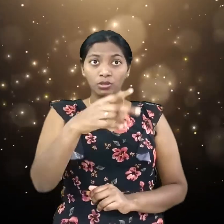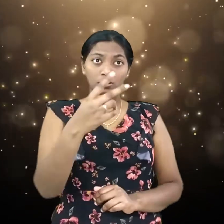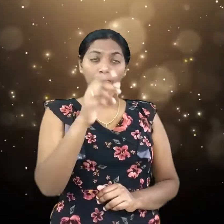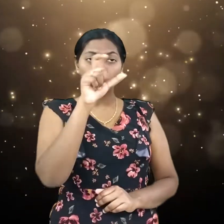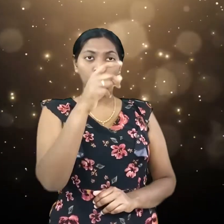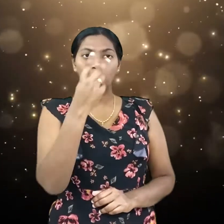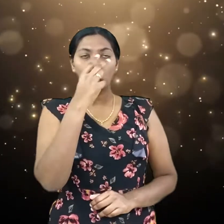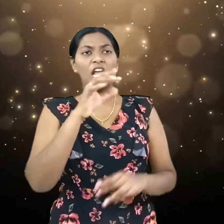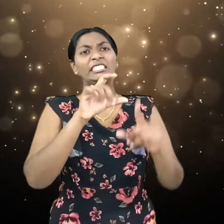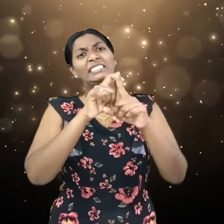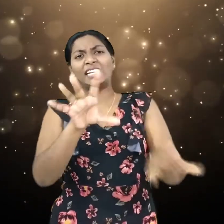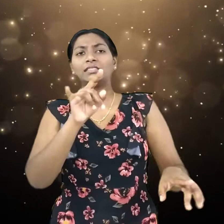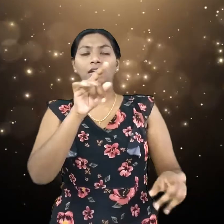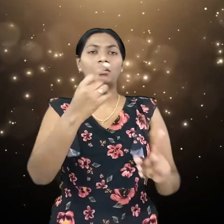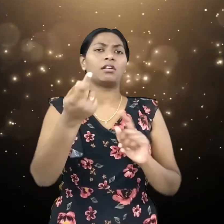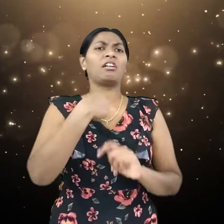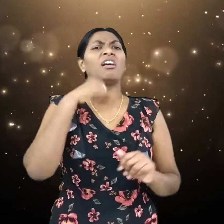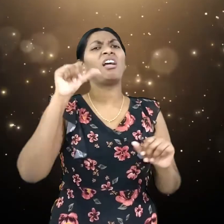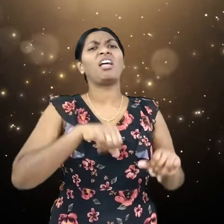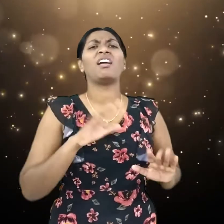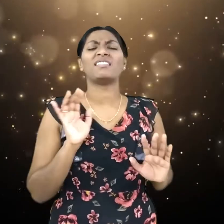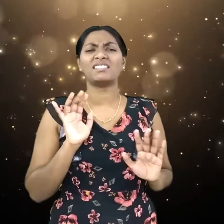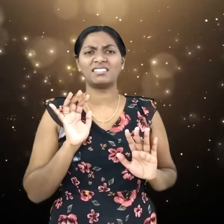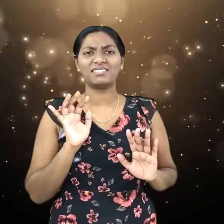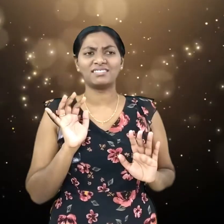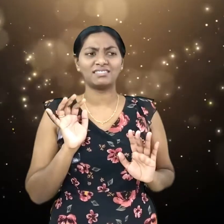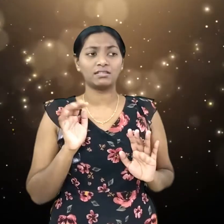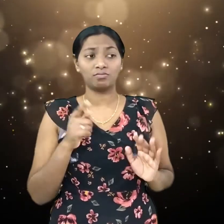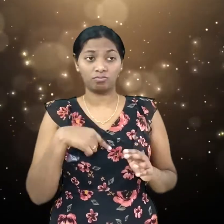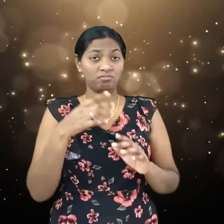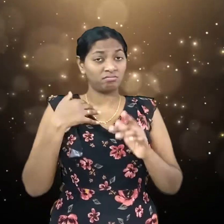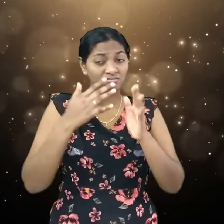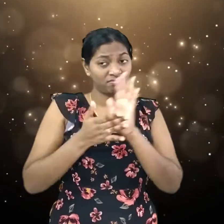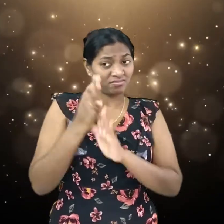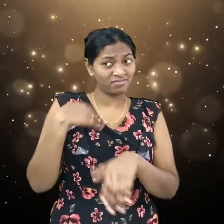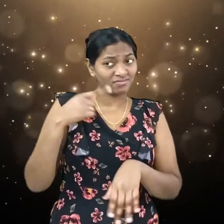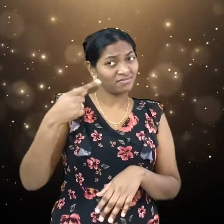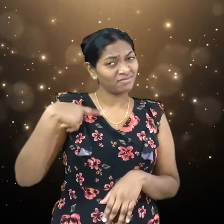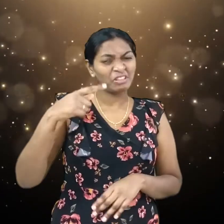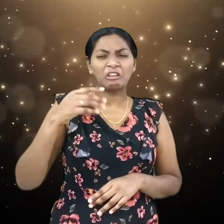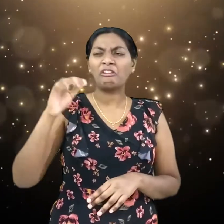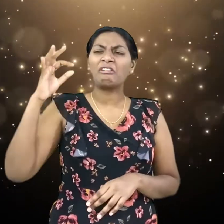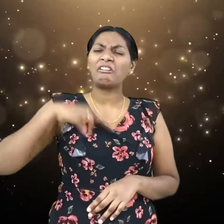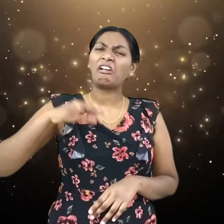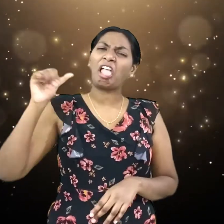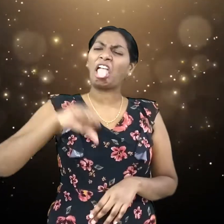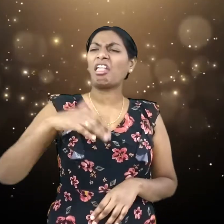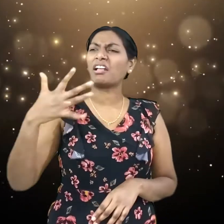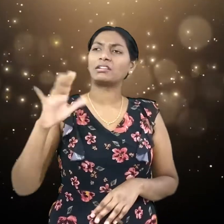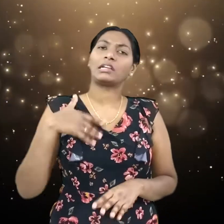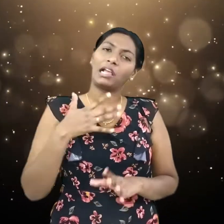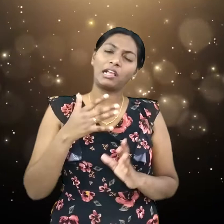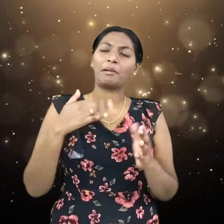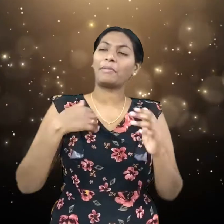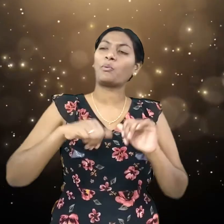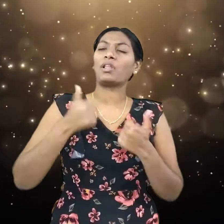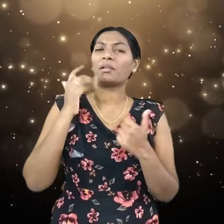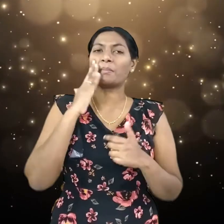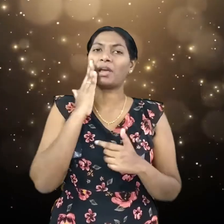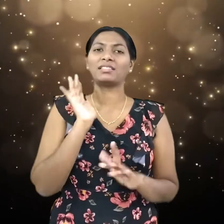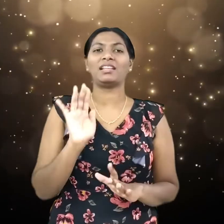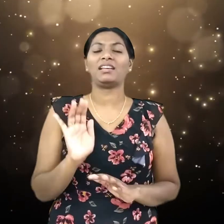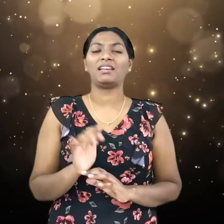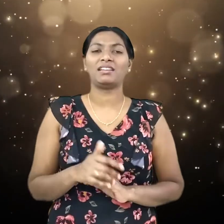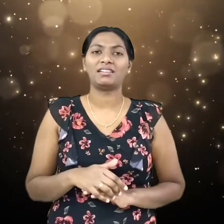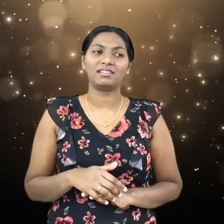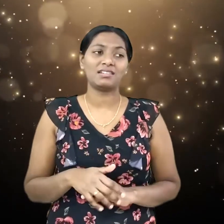है। क्या है? खतरनाक। इसमें हमेशा कहता मुझसे पंगा लेके कुछ नहीं मिलने वाला, आखिर में रिजल्ट मेरे ही फेवर में आएगा। प्रेज द